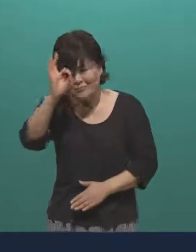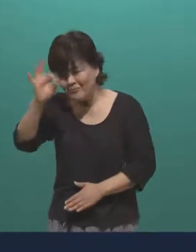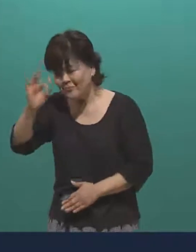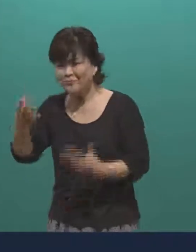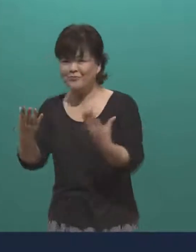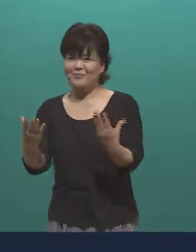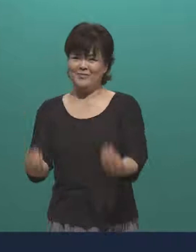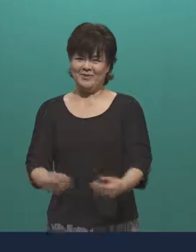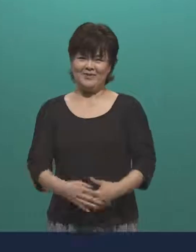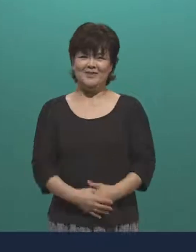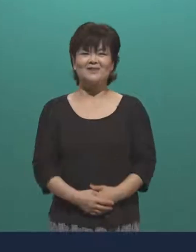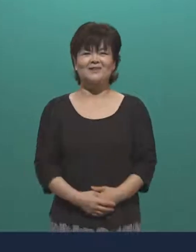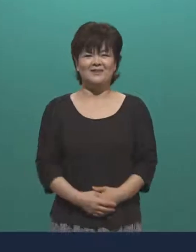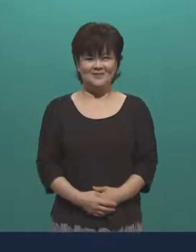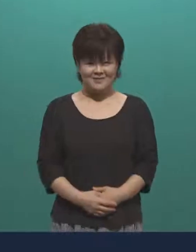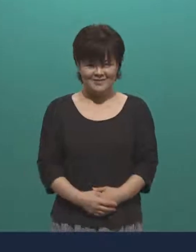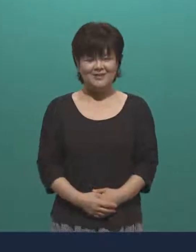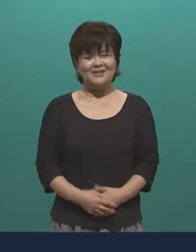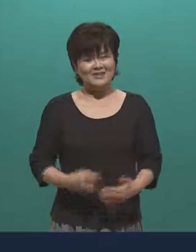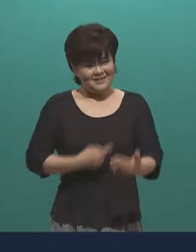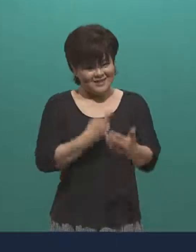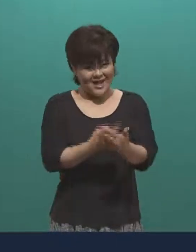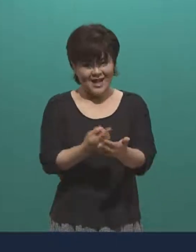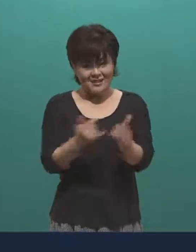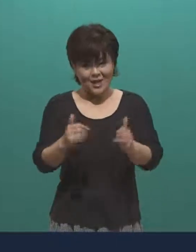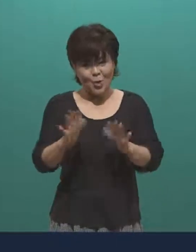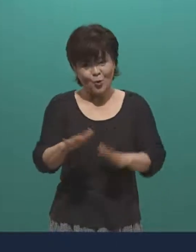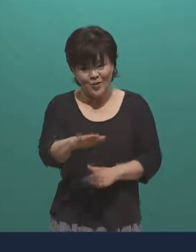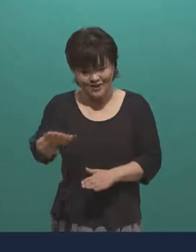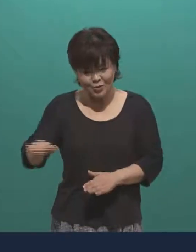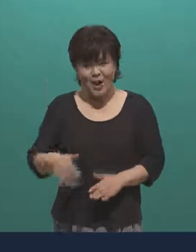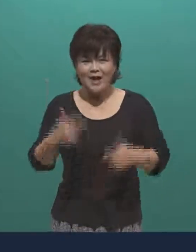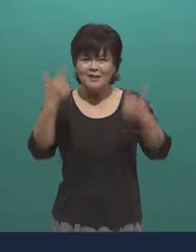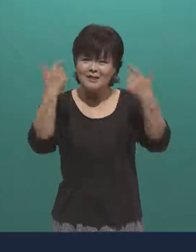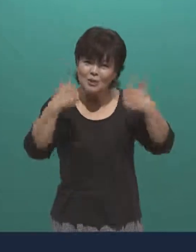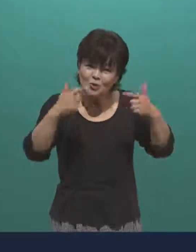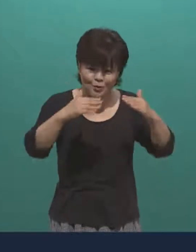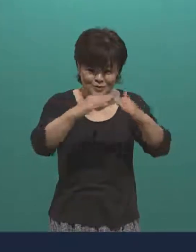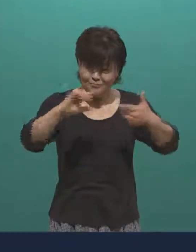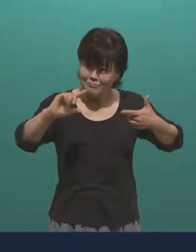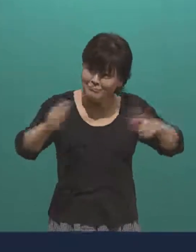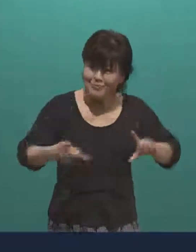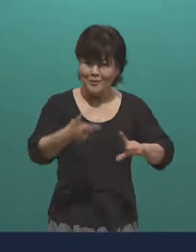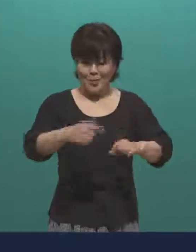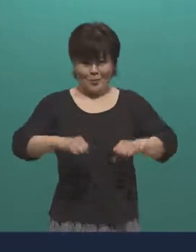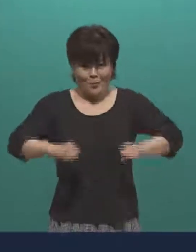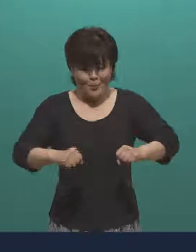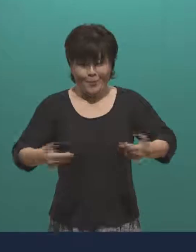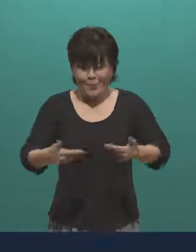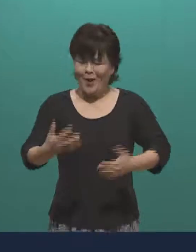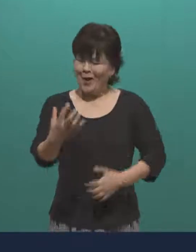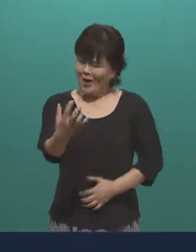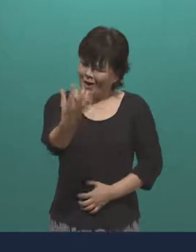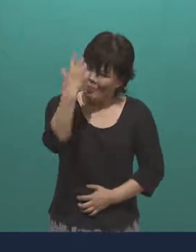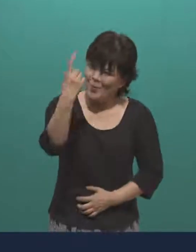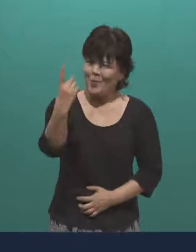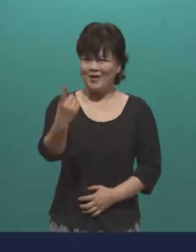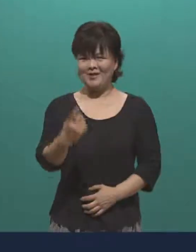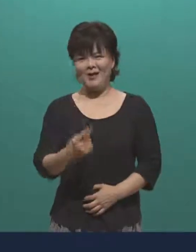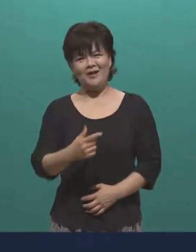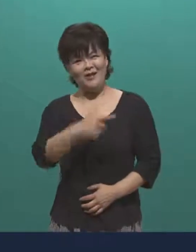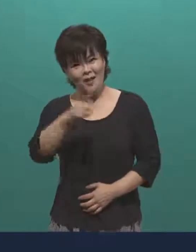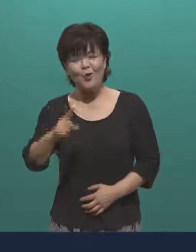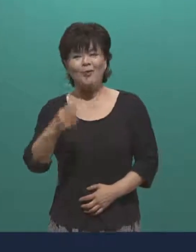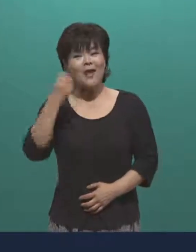を受け、働いている姿を見学しました。参加した子どもたちは、いつもと違ってキリッとしてい